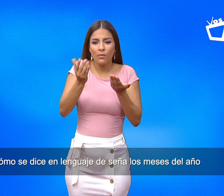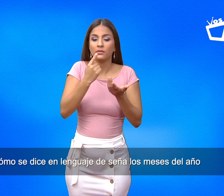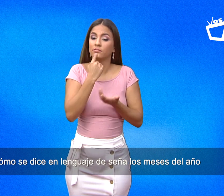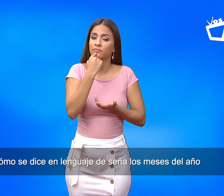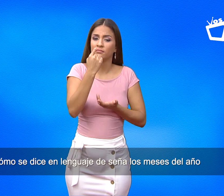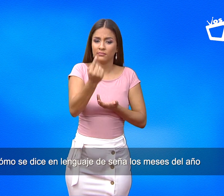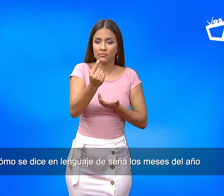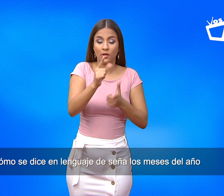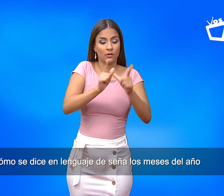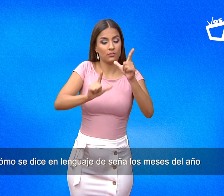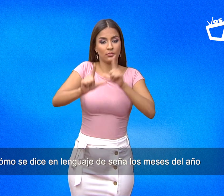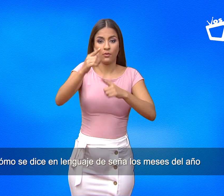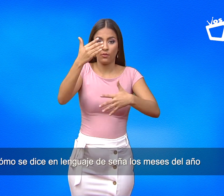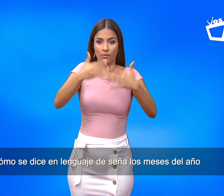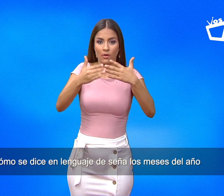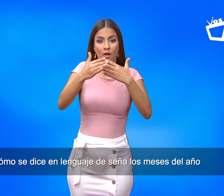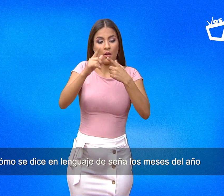señas los meses del año